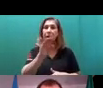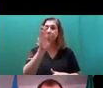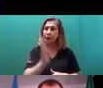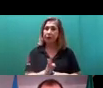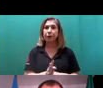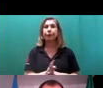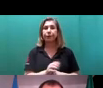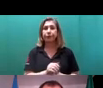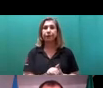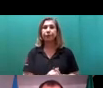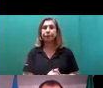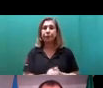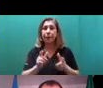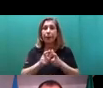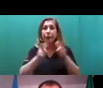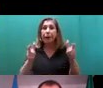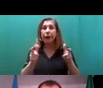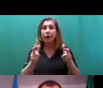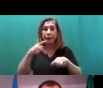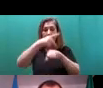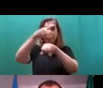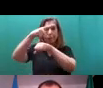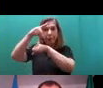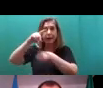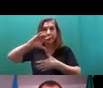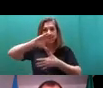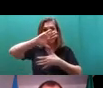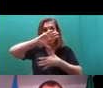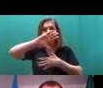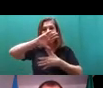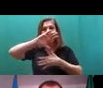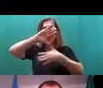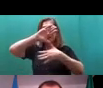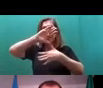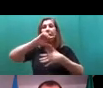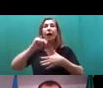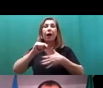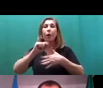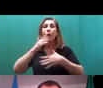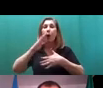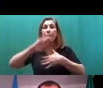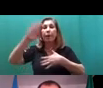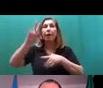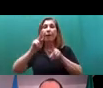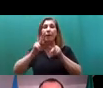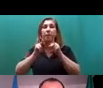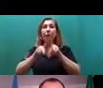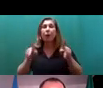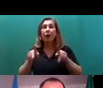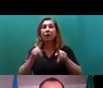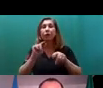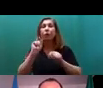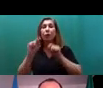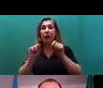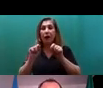sim? Na maior parte dos países da América Latina, há a predominância de populações vivendo em cidades